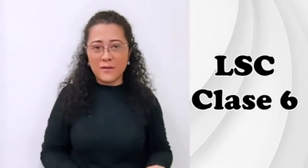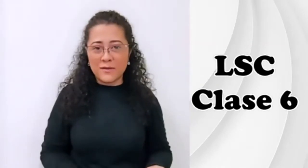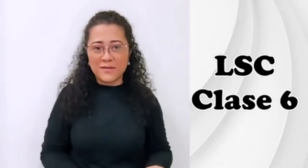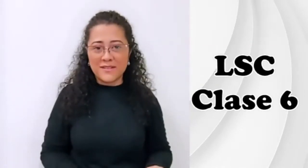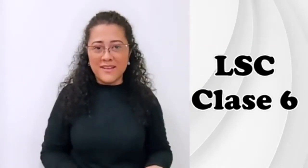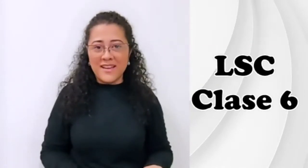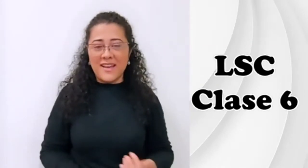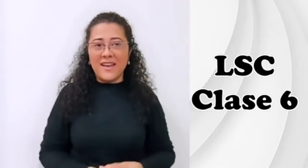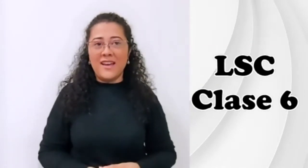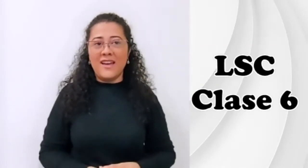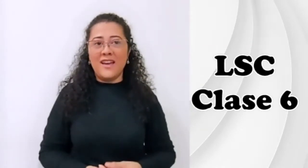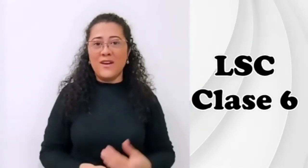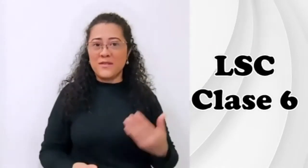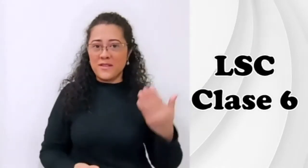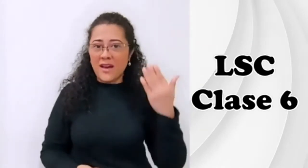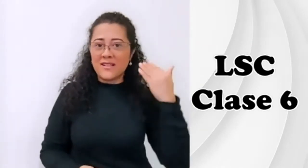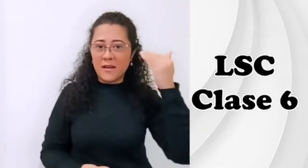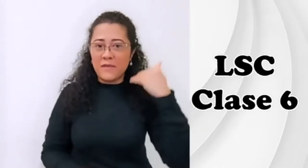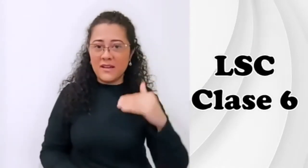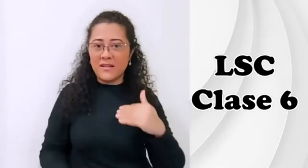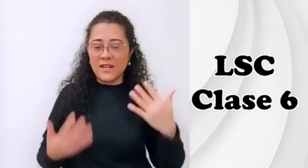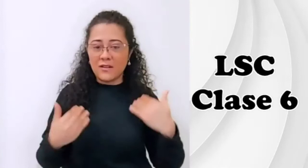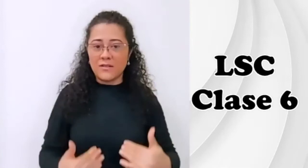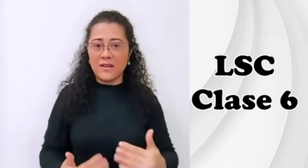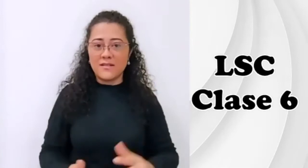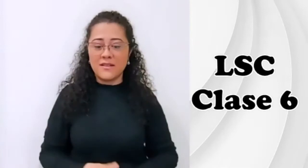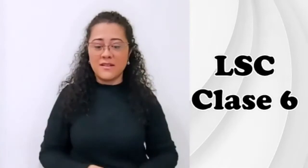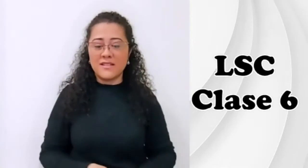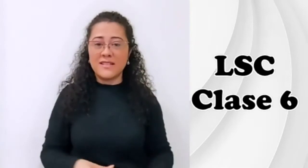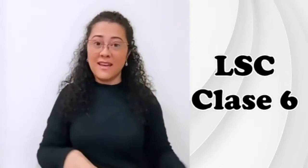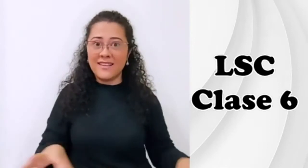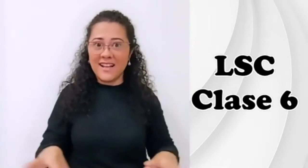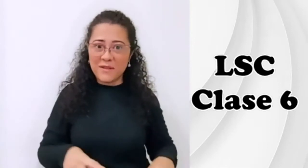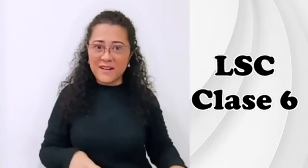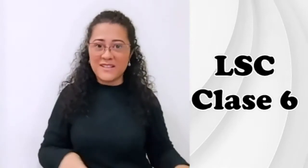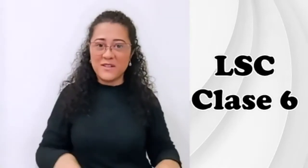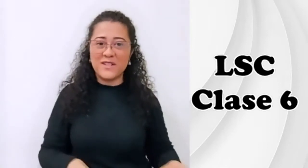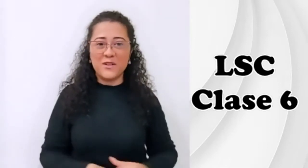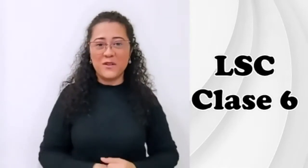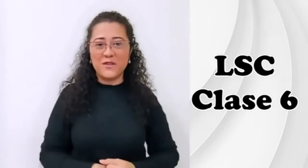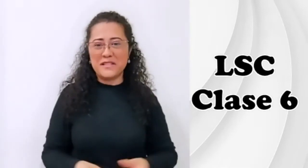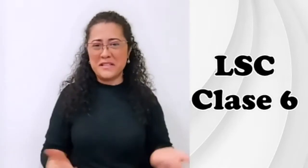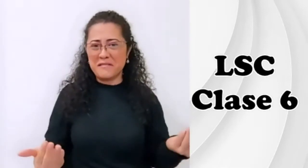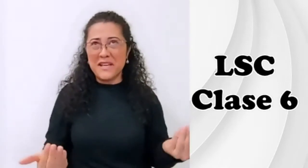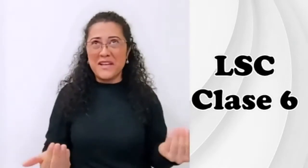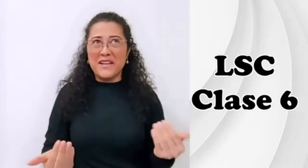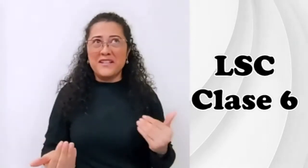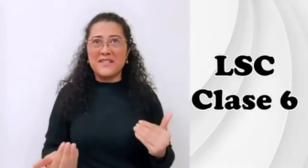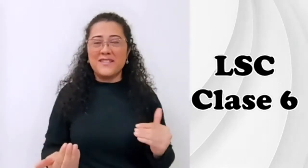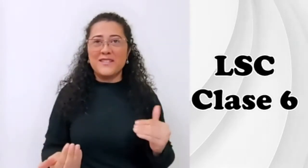Dios. Ellos ya también, ¿cierto? Se siente la vibración y todo. No sé si, bueno,